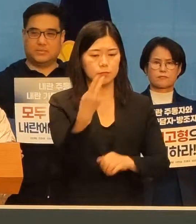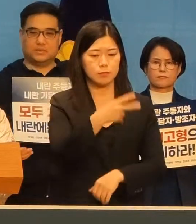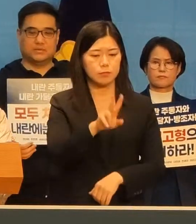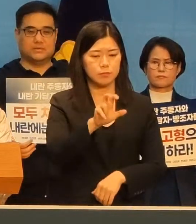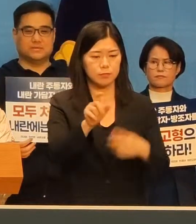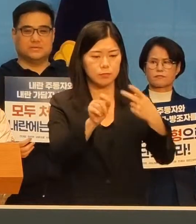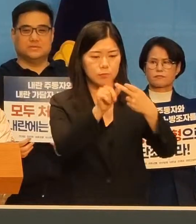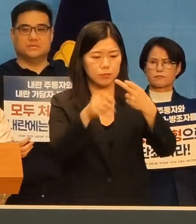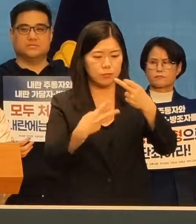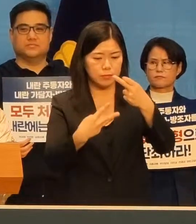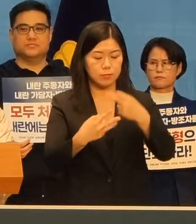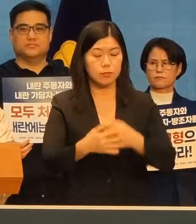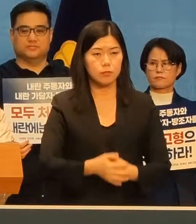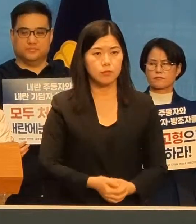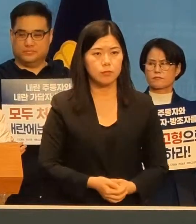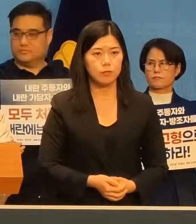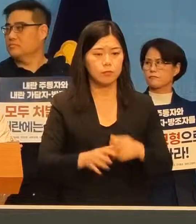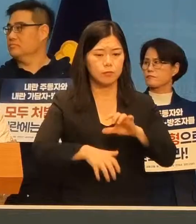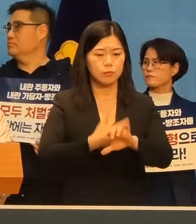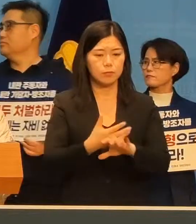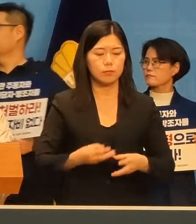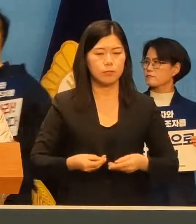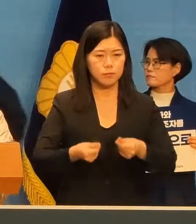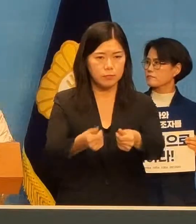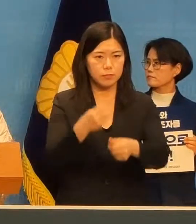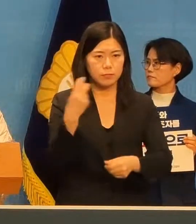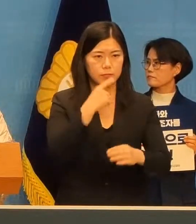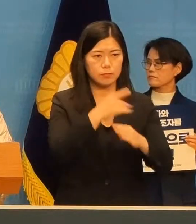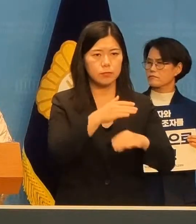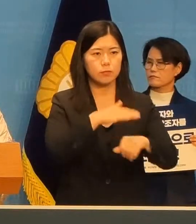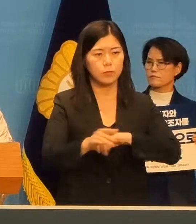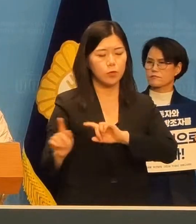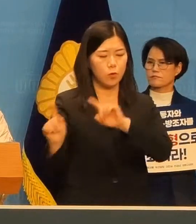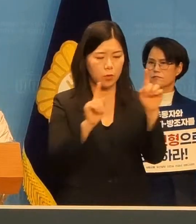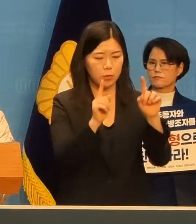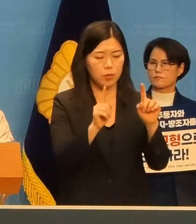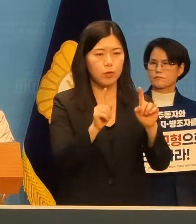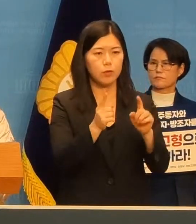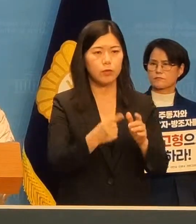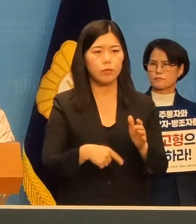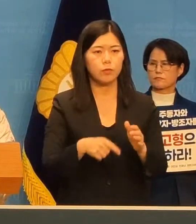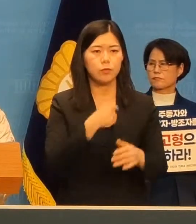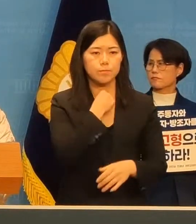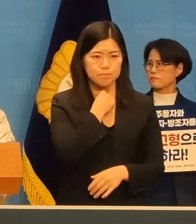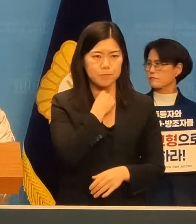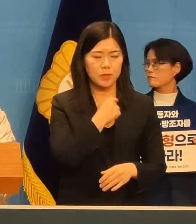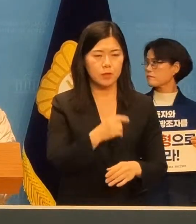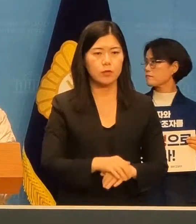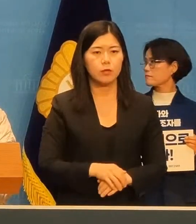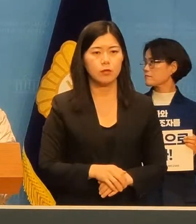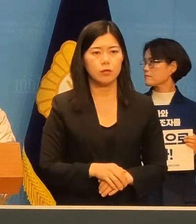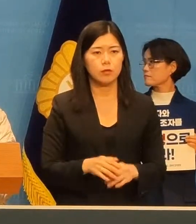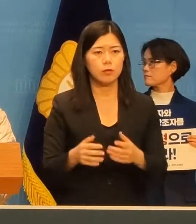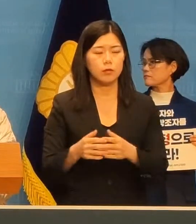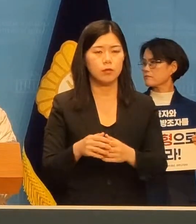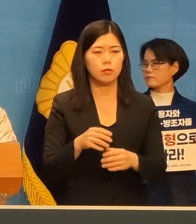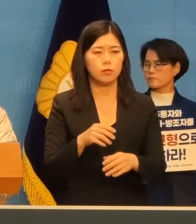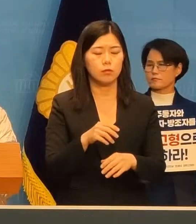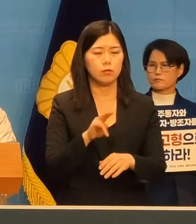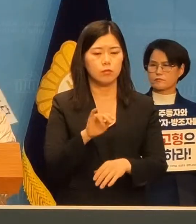2025년 12월 3일 내란 종식과 민주주의 회복을 염원하는 민대련,